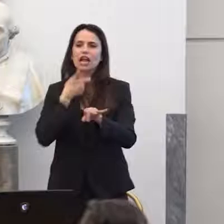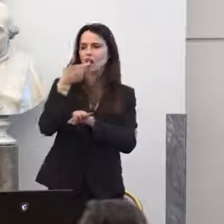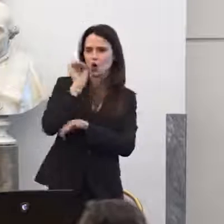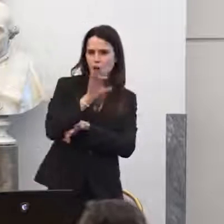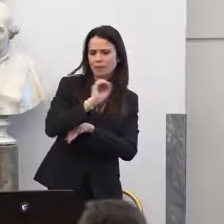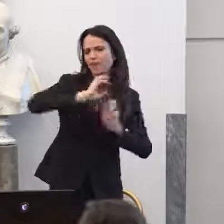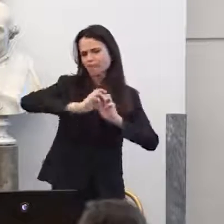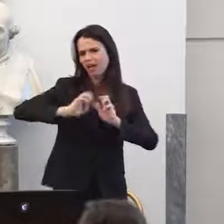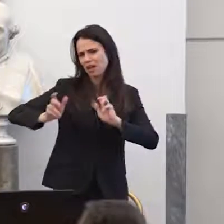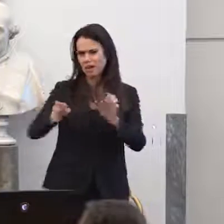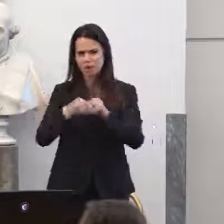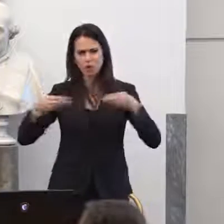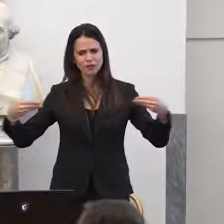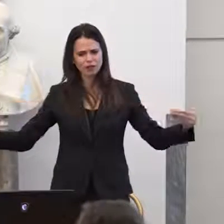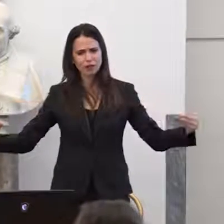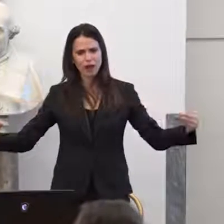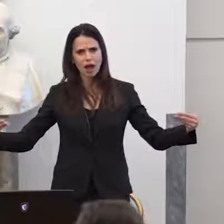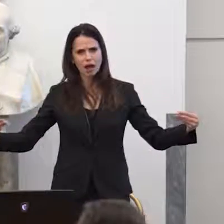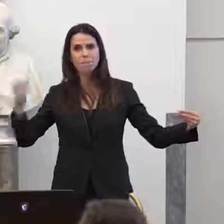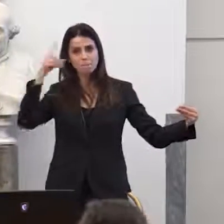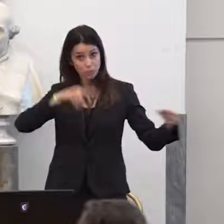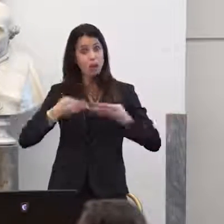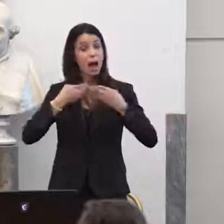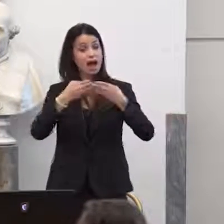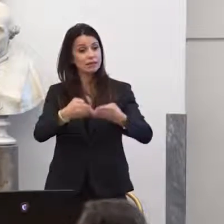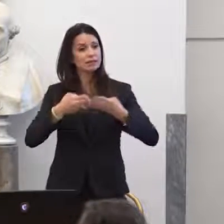figure professionali, compreso l'assistenza sociale,